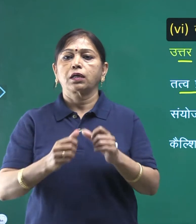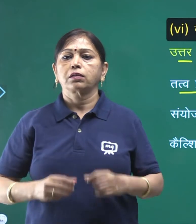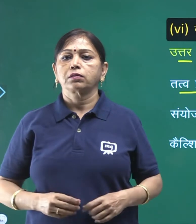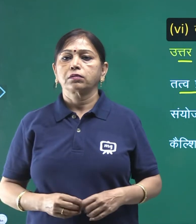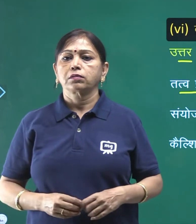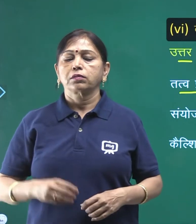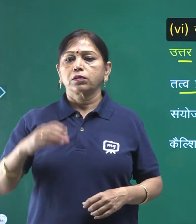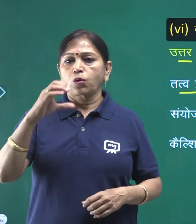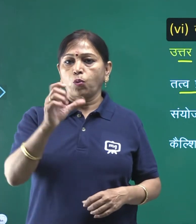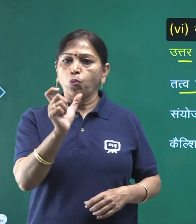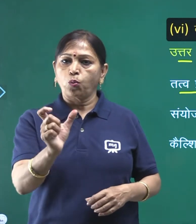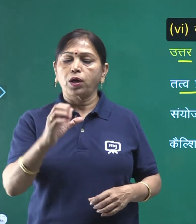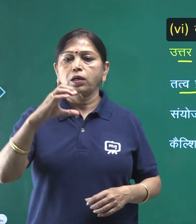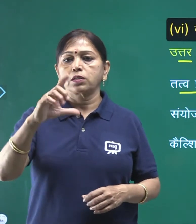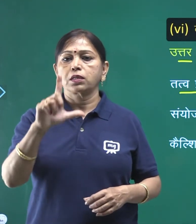क्लोराइड का Cl